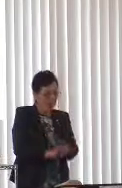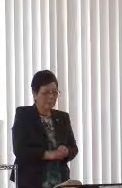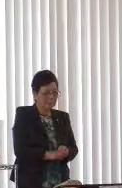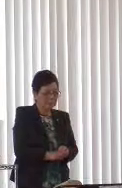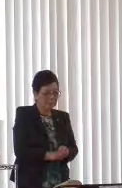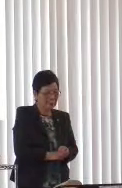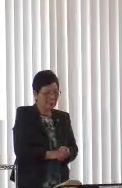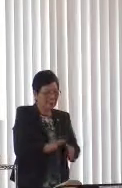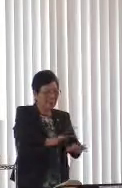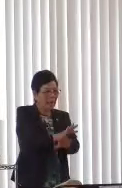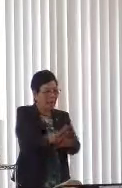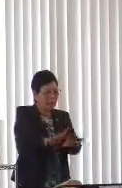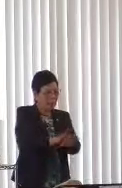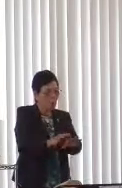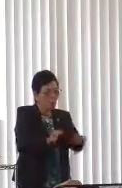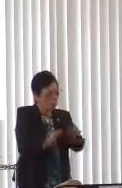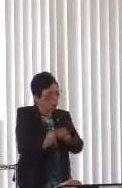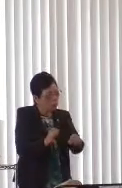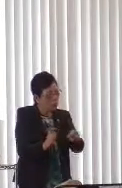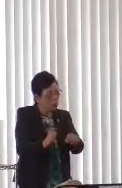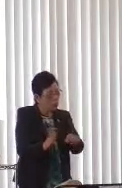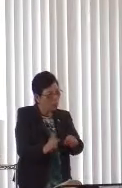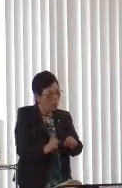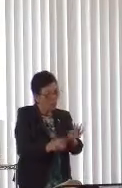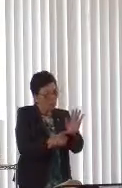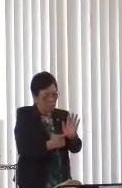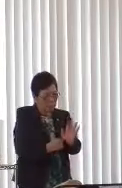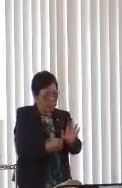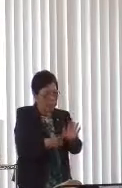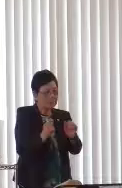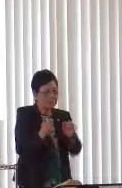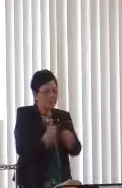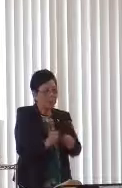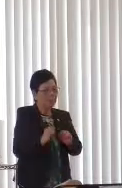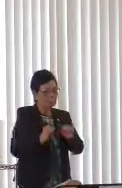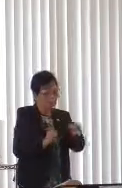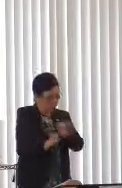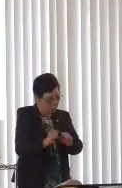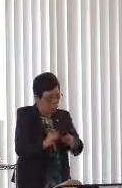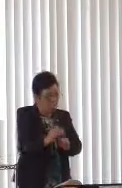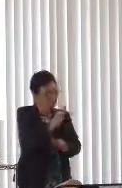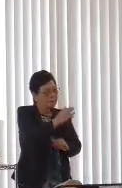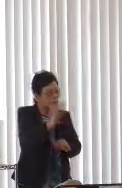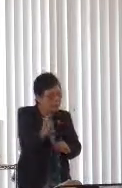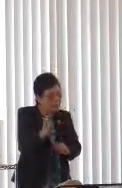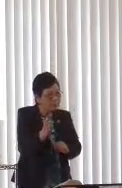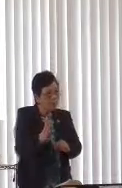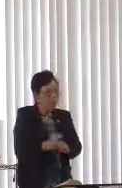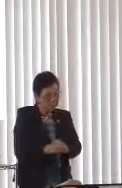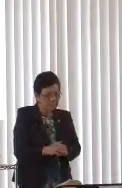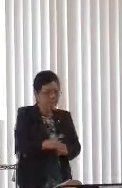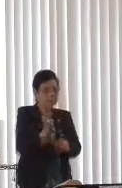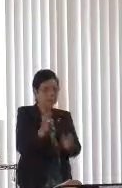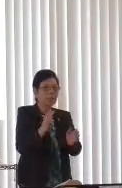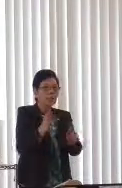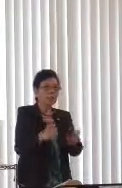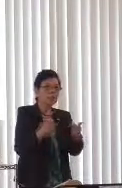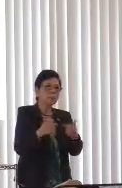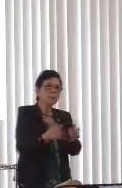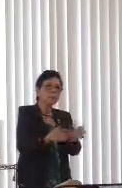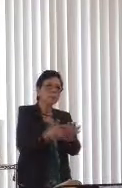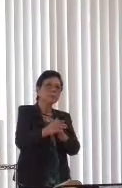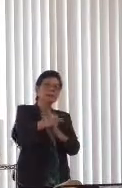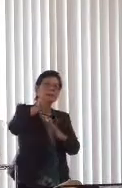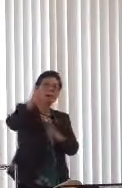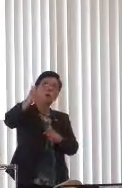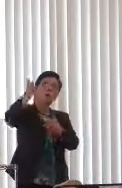愛の奉仕をしていくことができるように、そして赤々と火を灯してイエス様をお迎